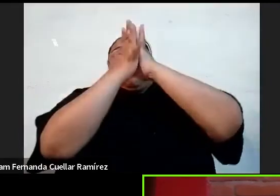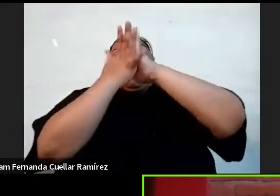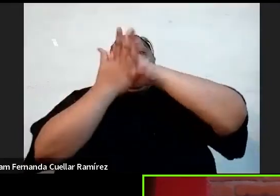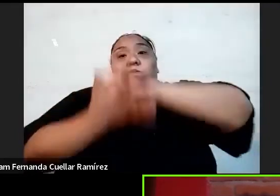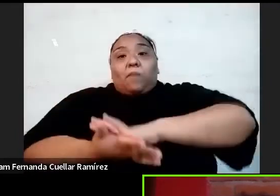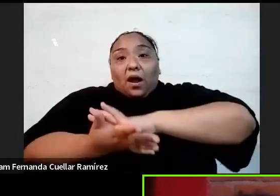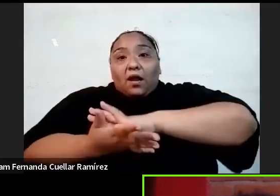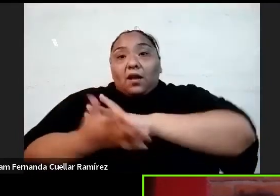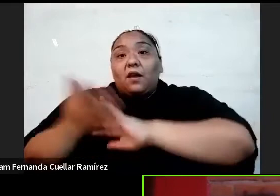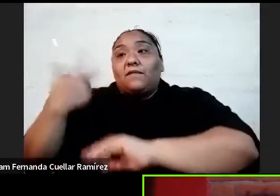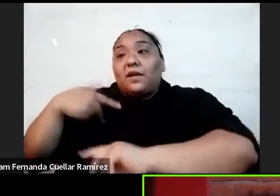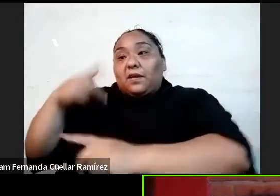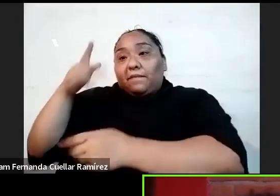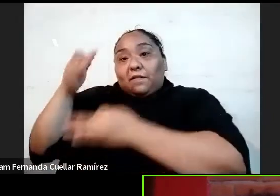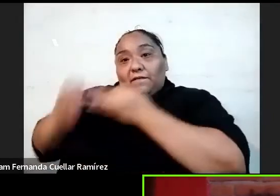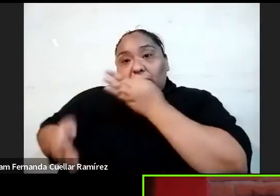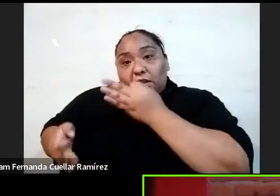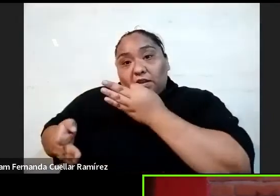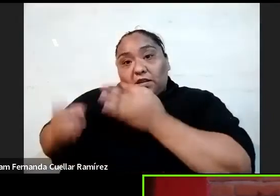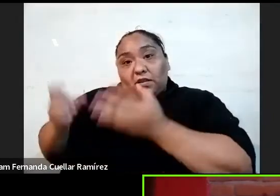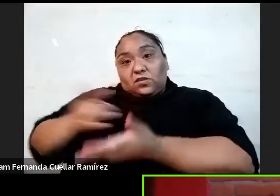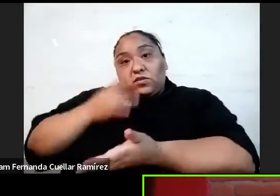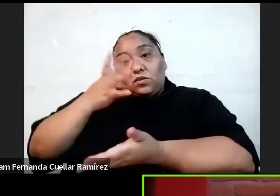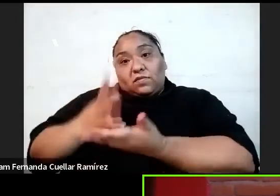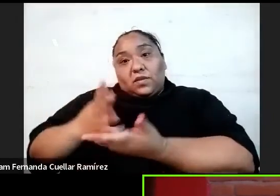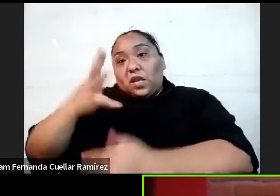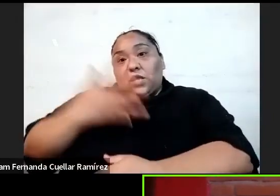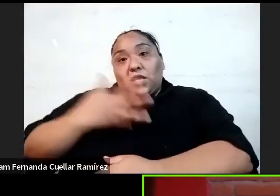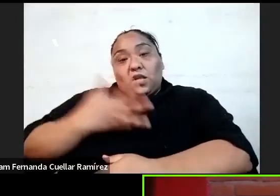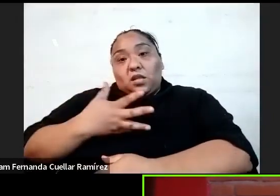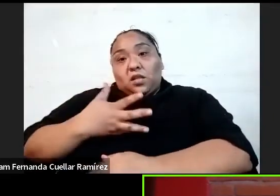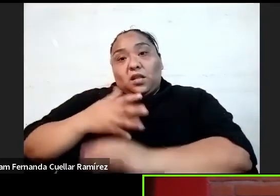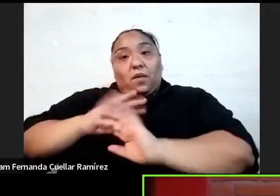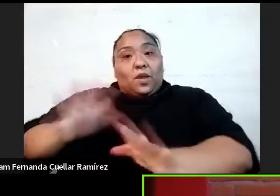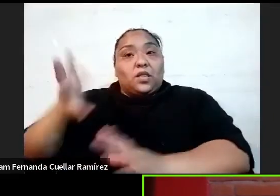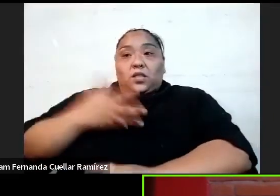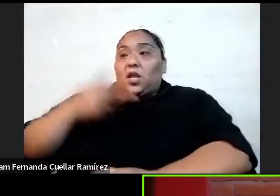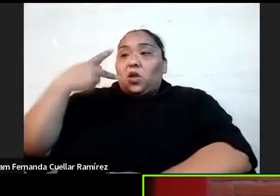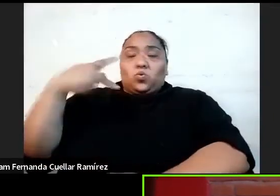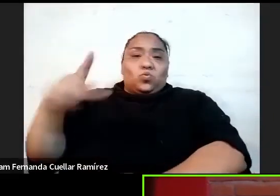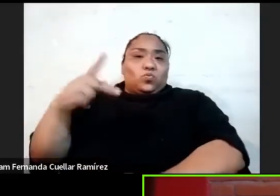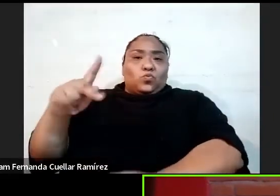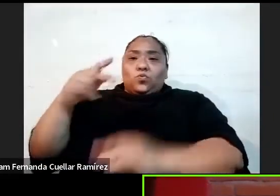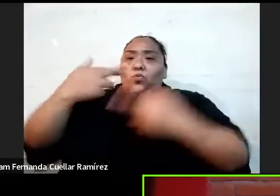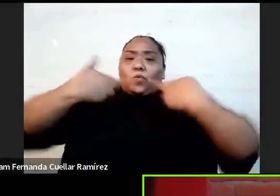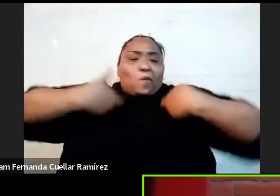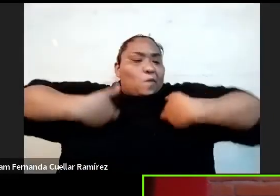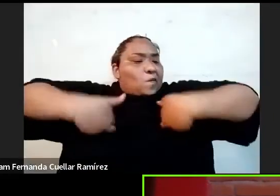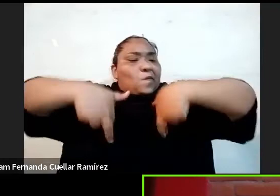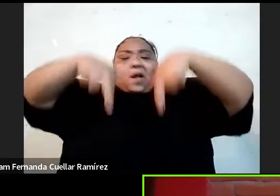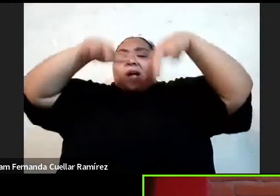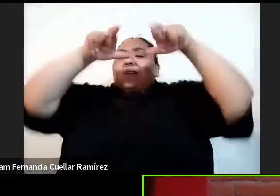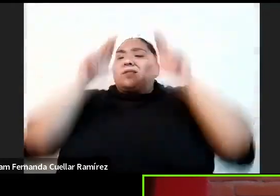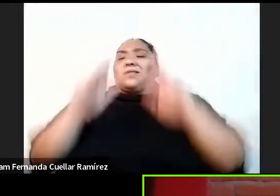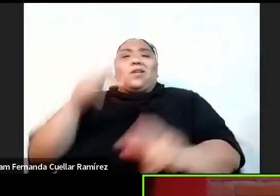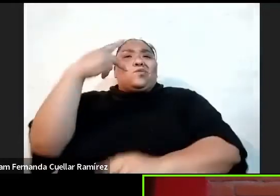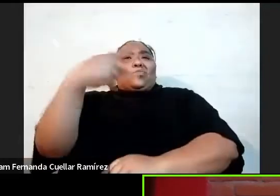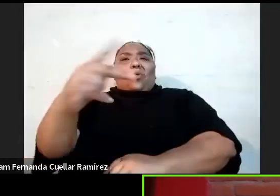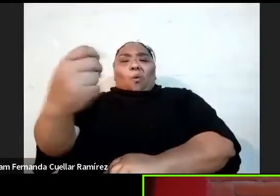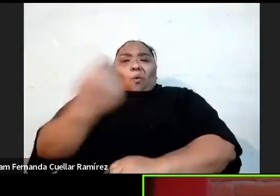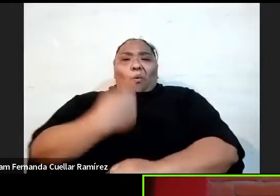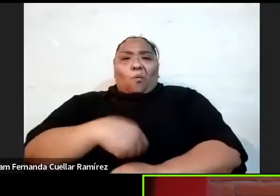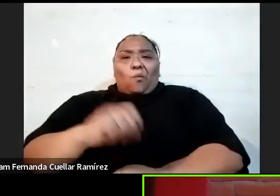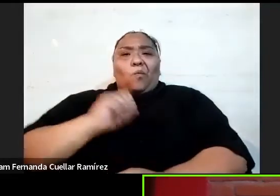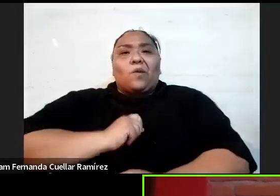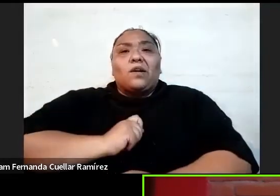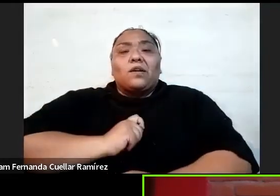final, nada más nos dieron la consigna de que tiene que ser el show de tu vida. Tiene que representar lo que eres.